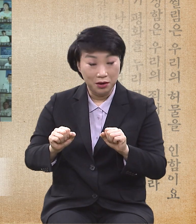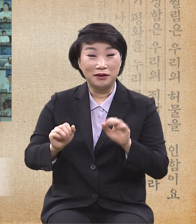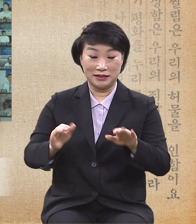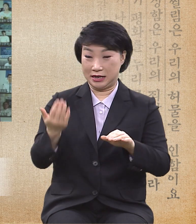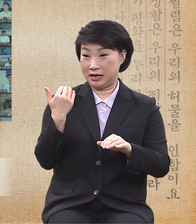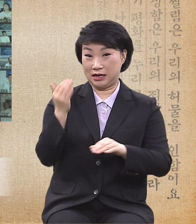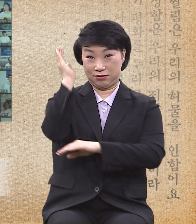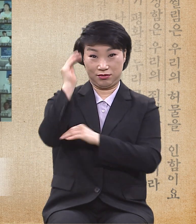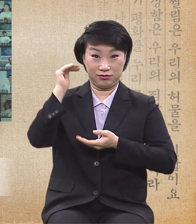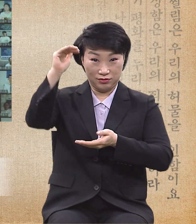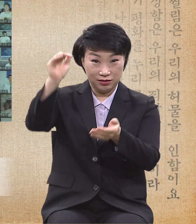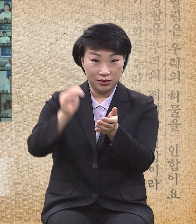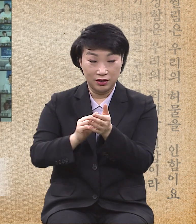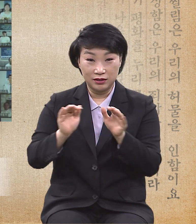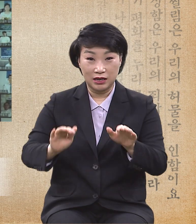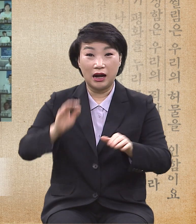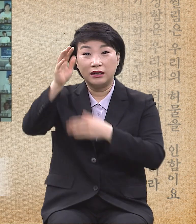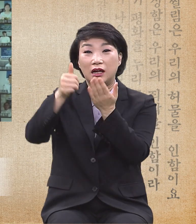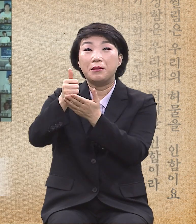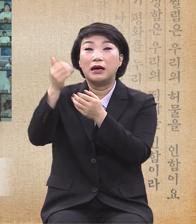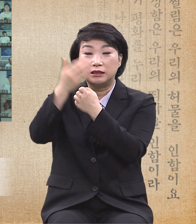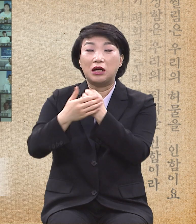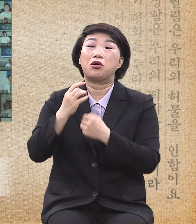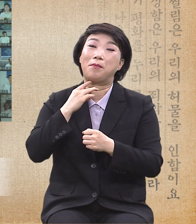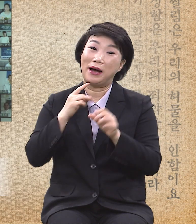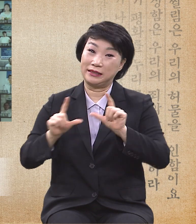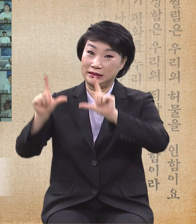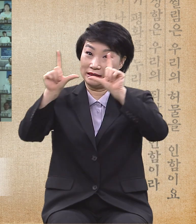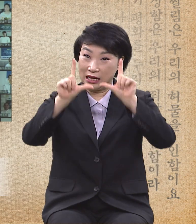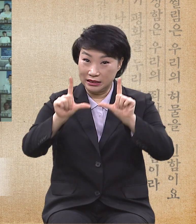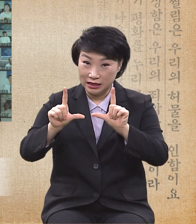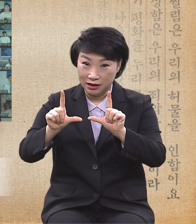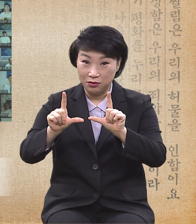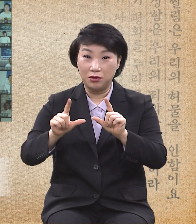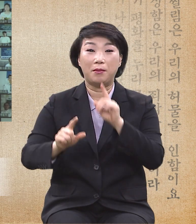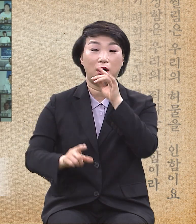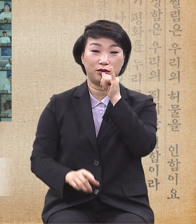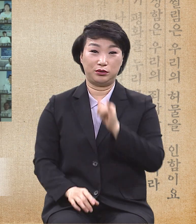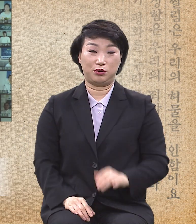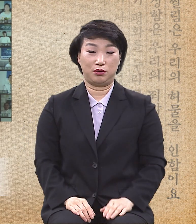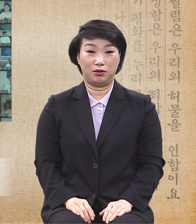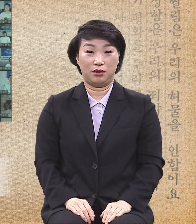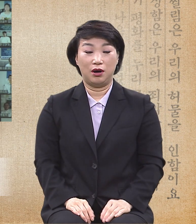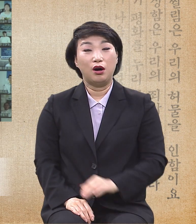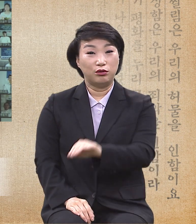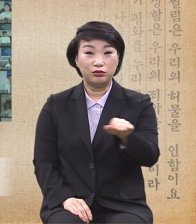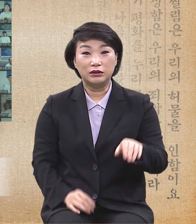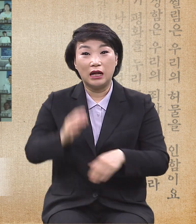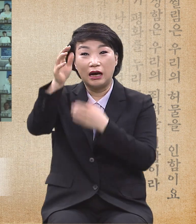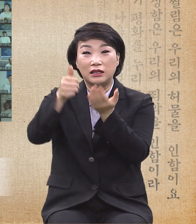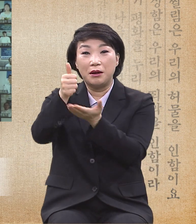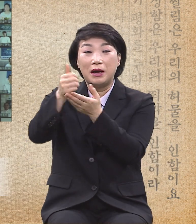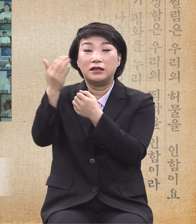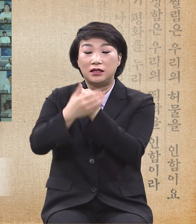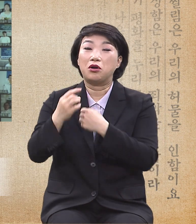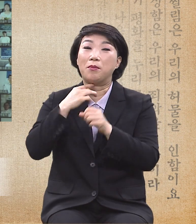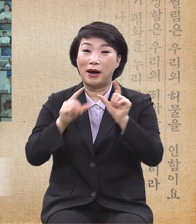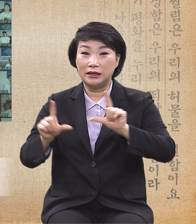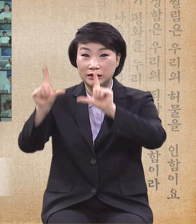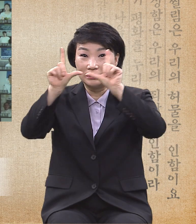말씀드렸어요. 그리고 하나님의 은혜로만 살아갑니다. 그러므로 하나님의